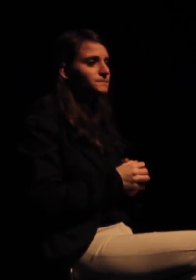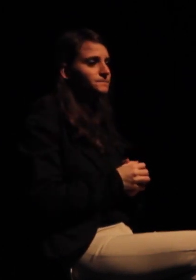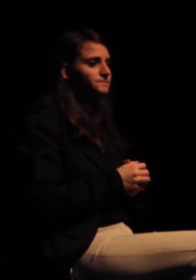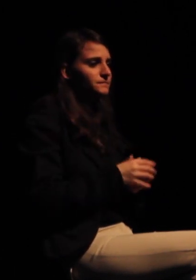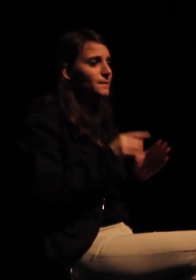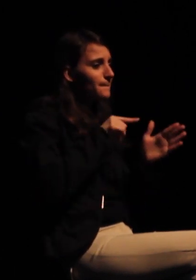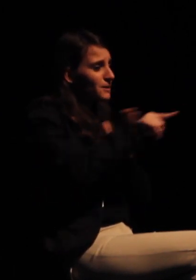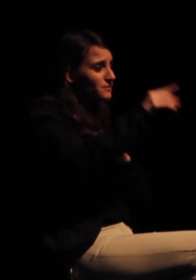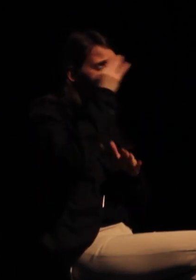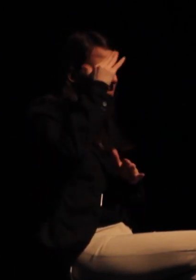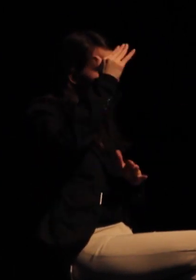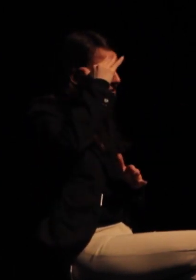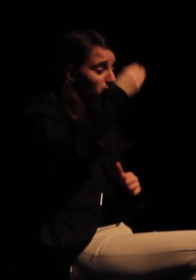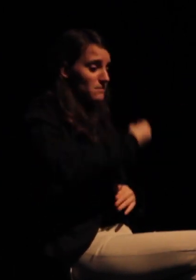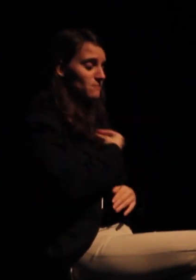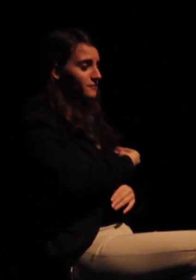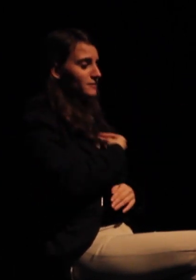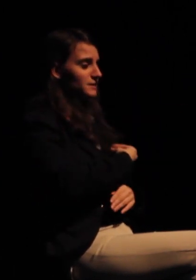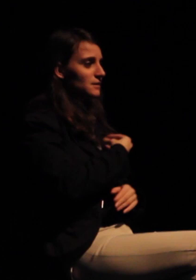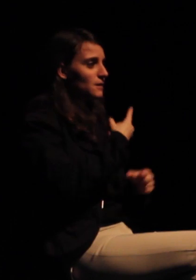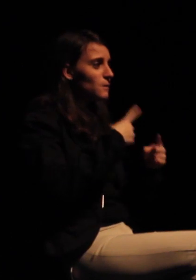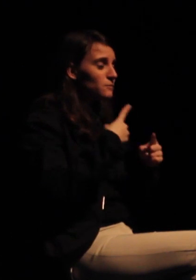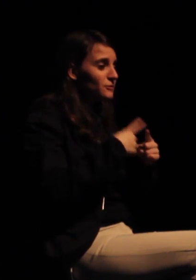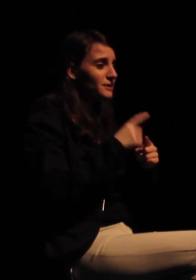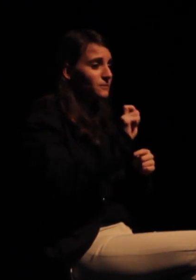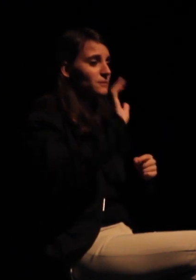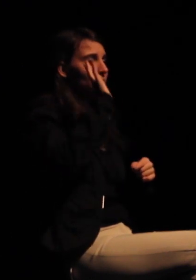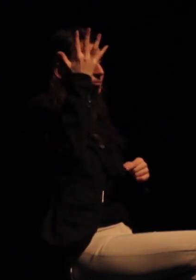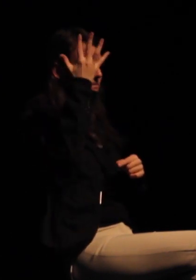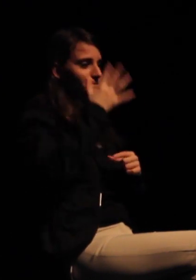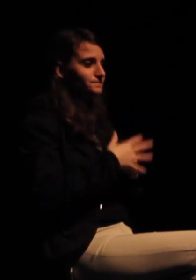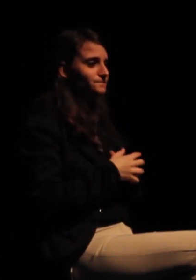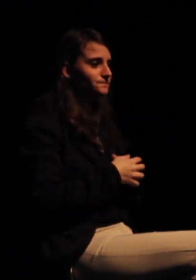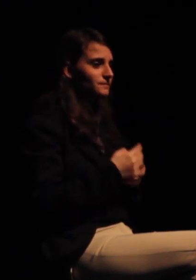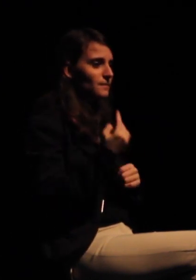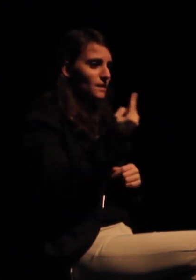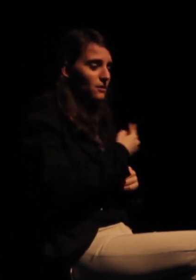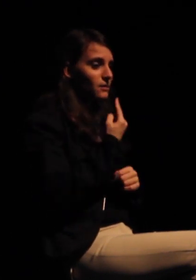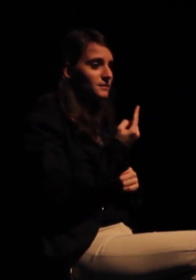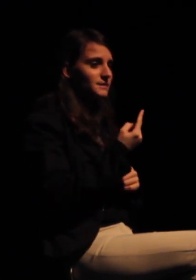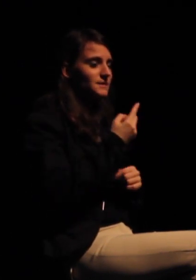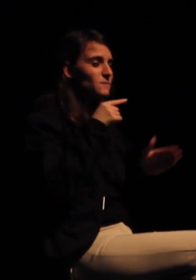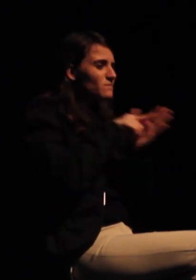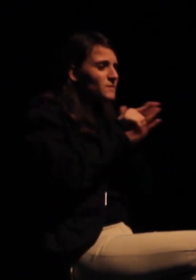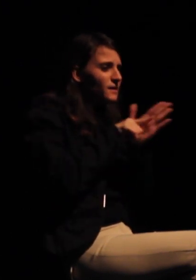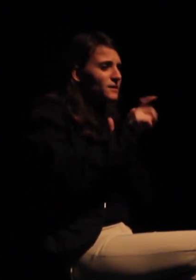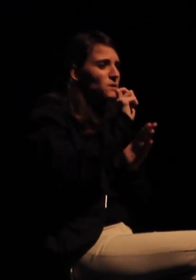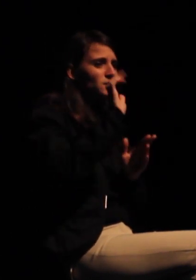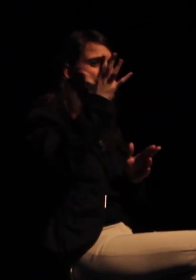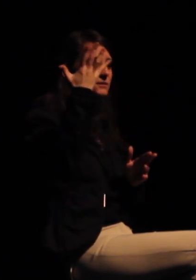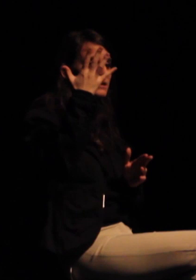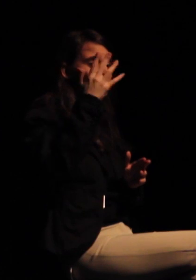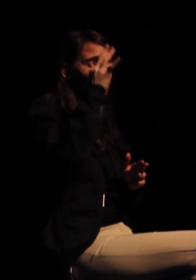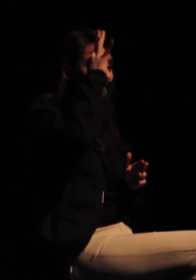Perguntar é fundamental na vida. É o porquê, o que está acontecendo. Nós não estamos todos perguntando o que vai acontecer